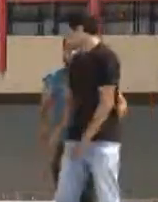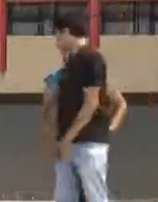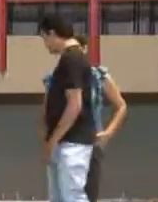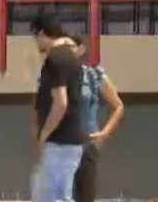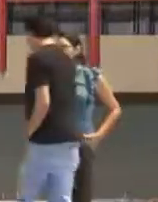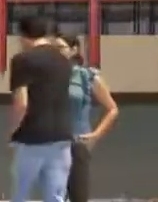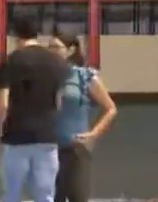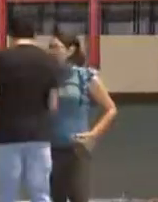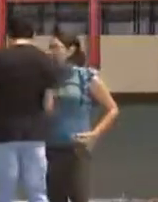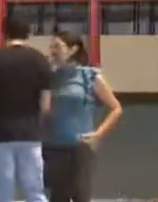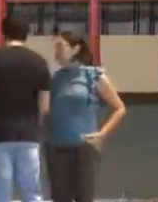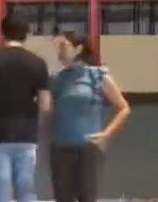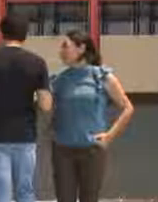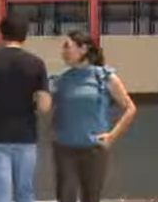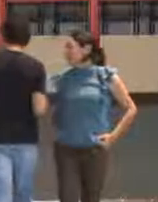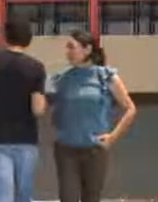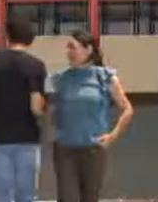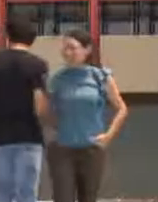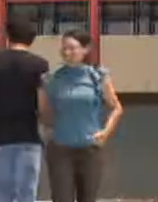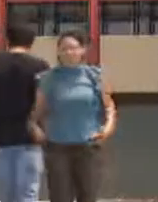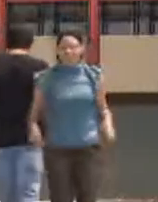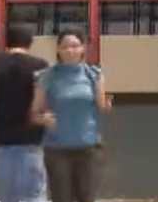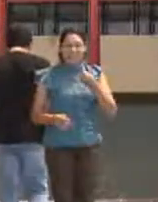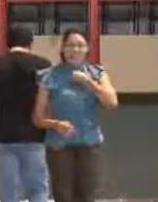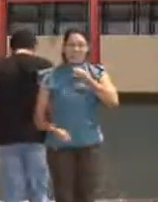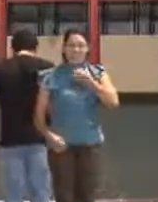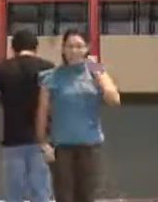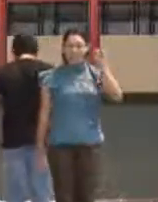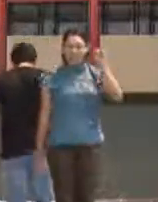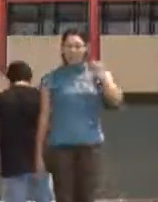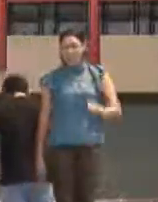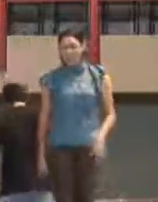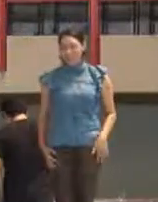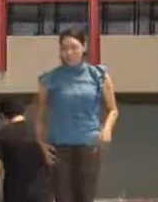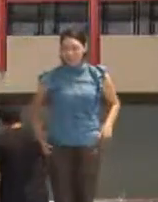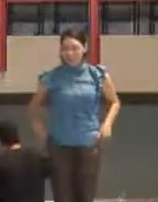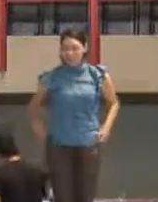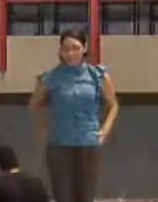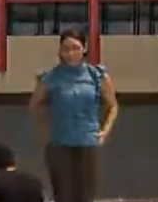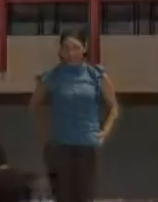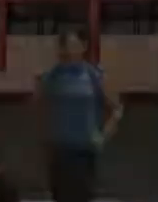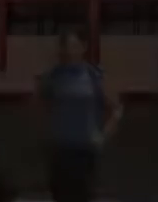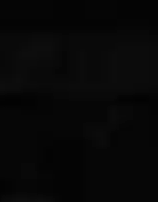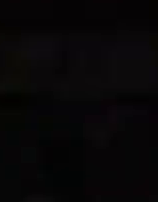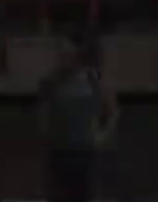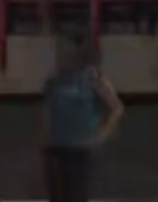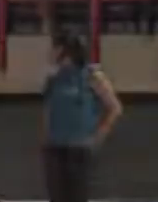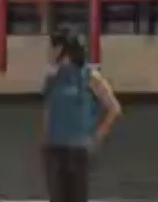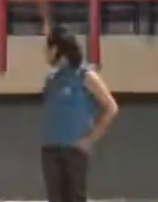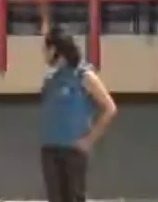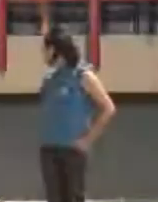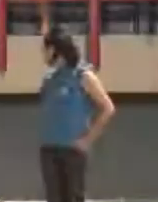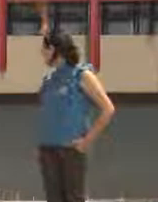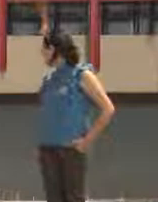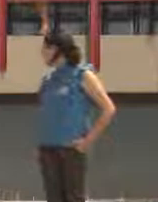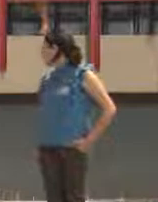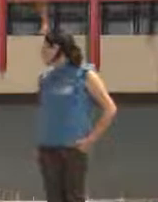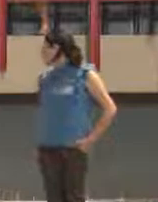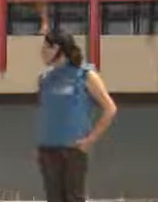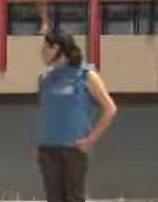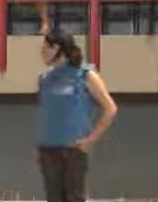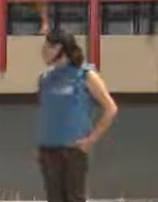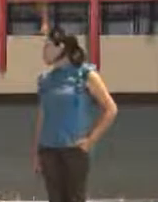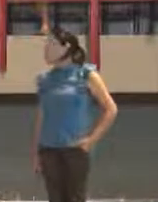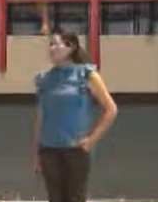a gente vai fazer, que é a questão de número 8. Questão de número 8. Questão